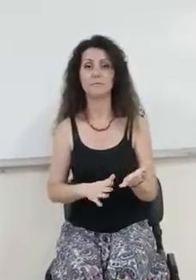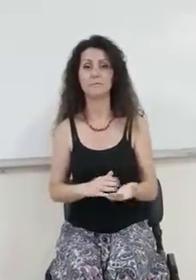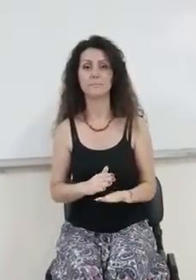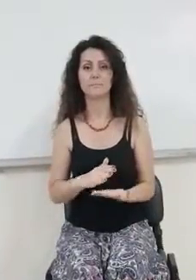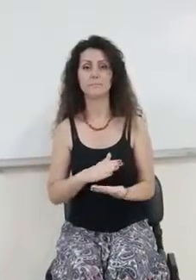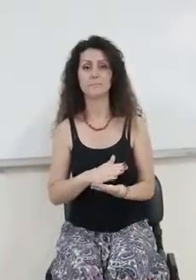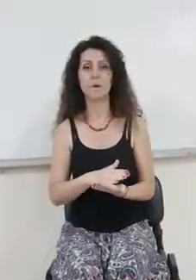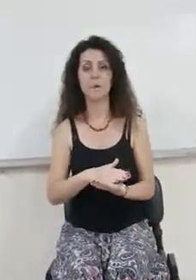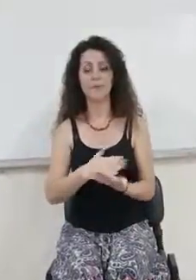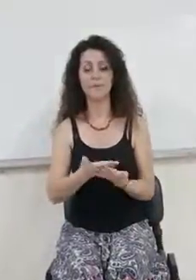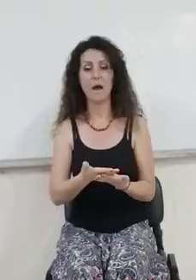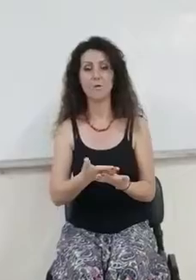Tercüman,